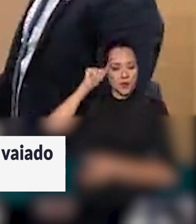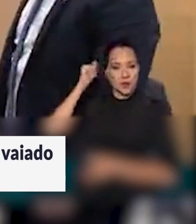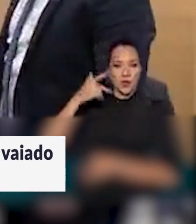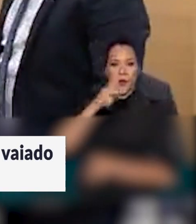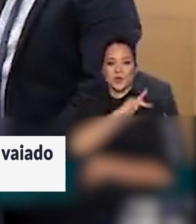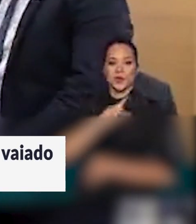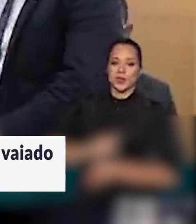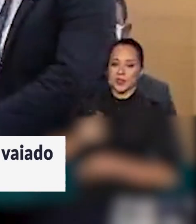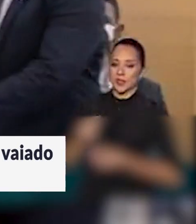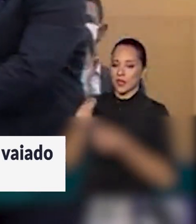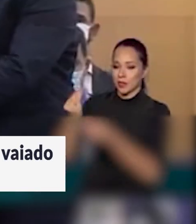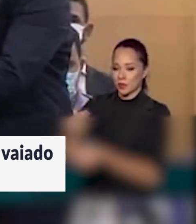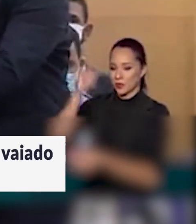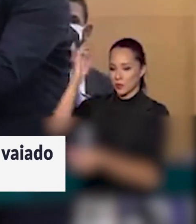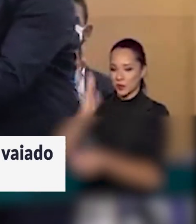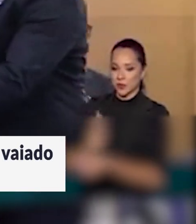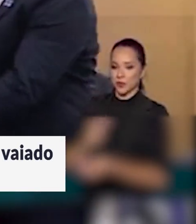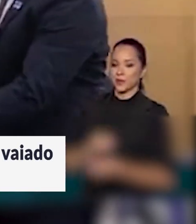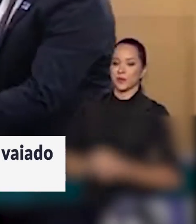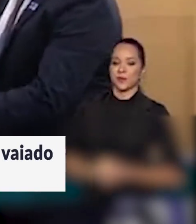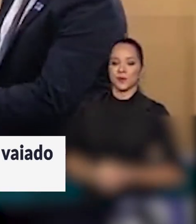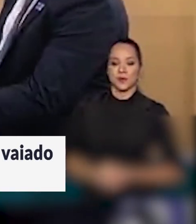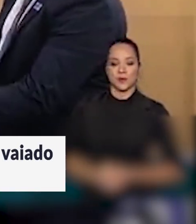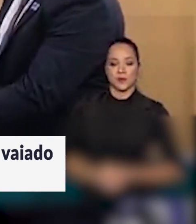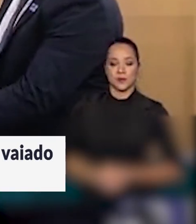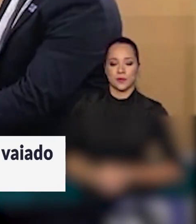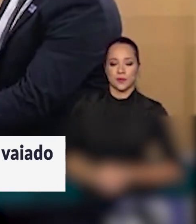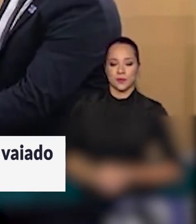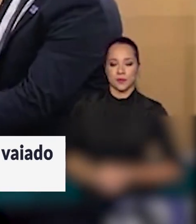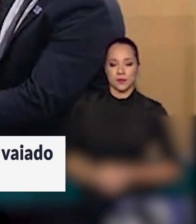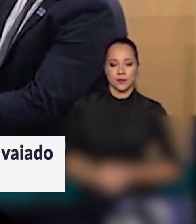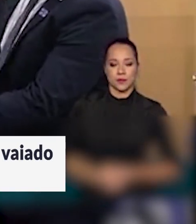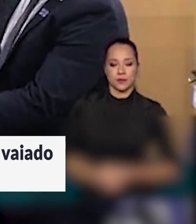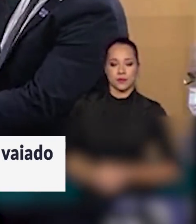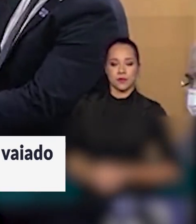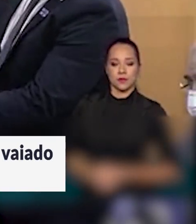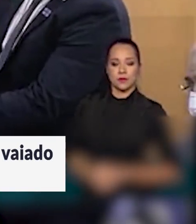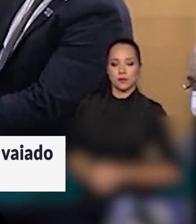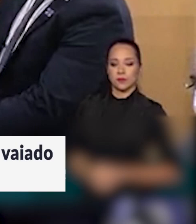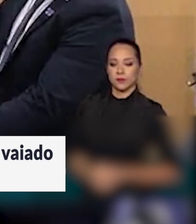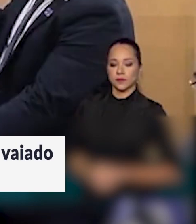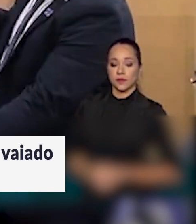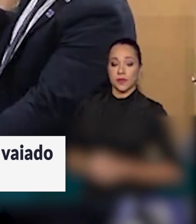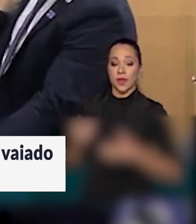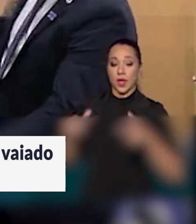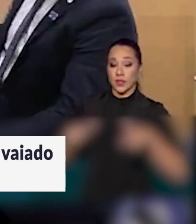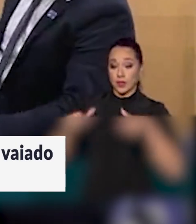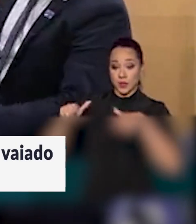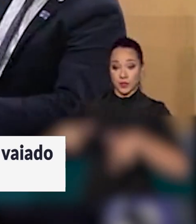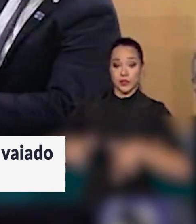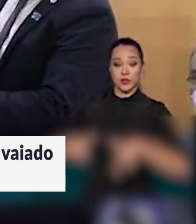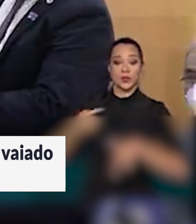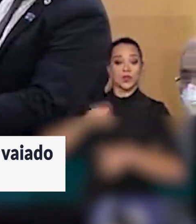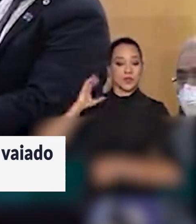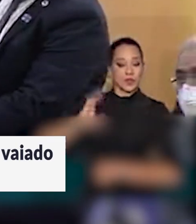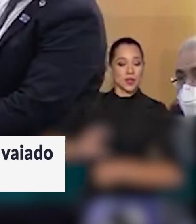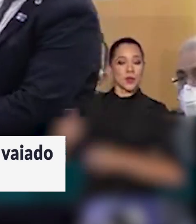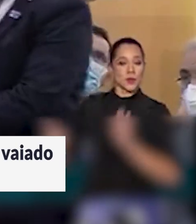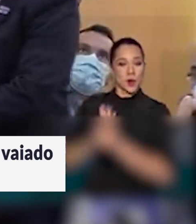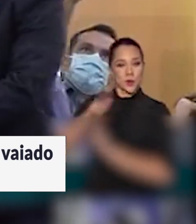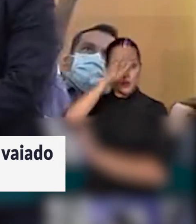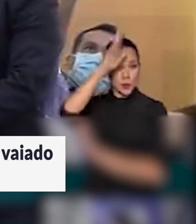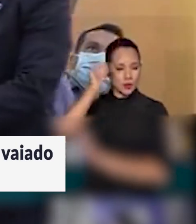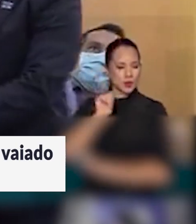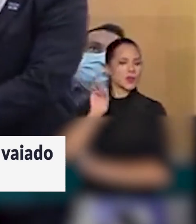também recebeu o prêmio de cidadão amazonense em ação movimentada pelo deputado delegado Péricles na